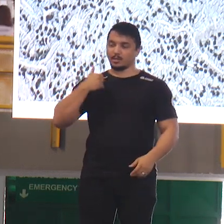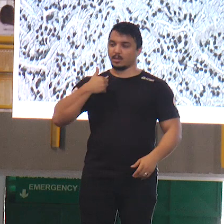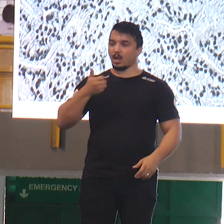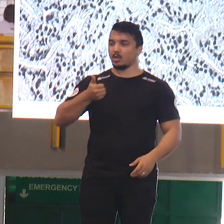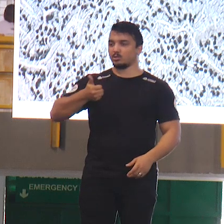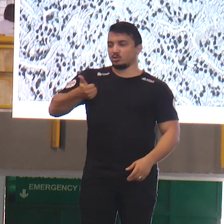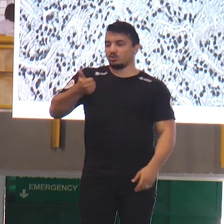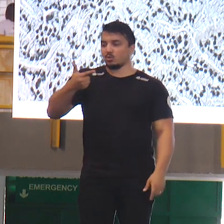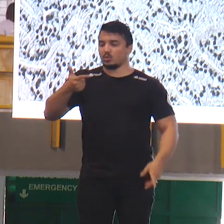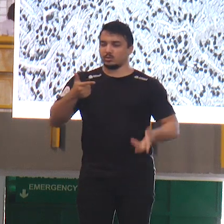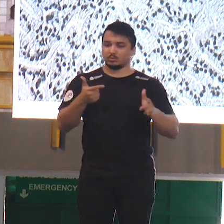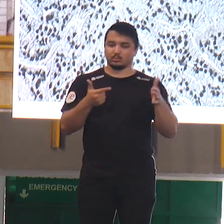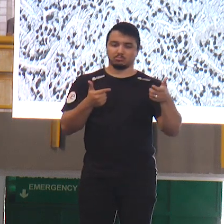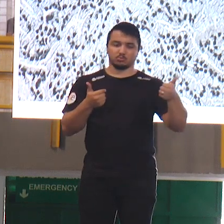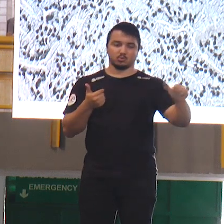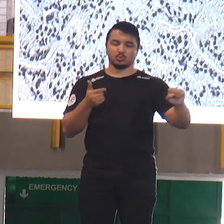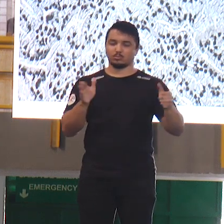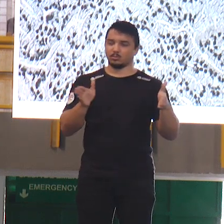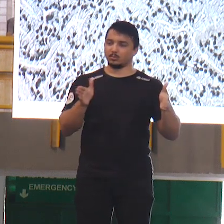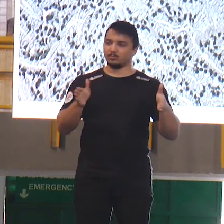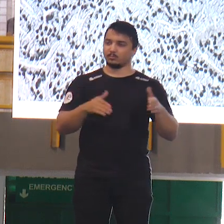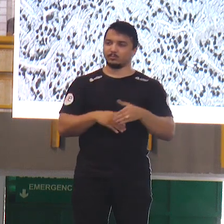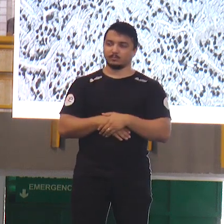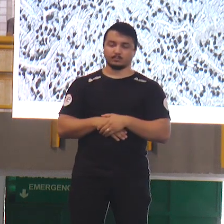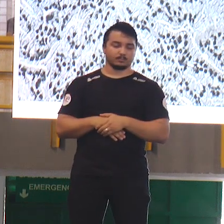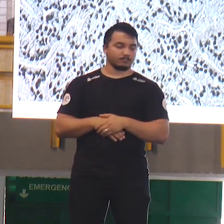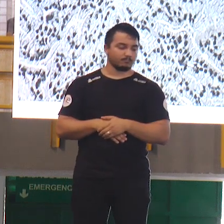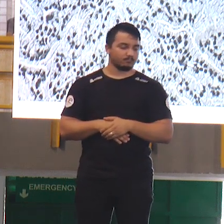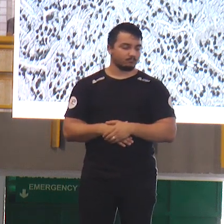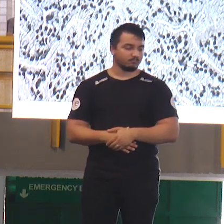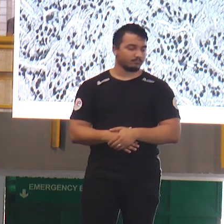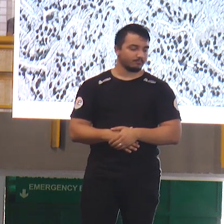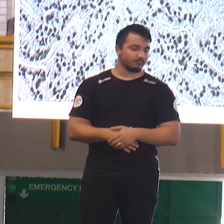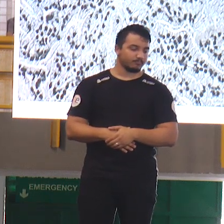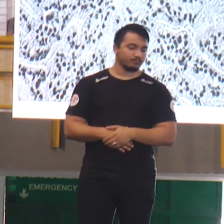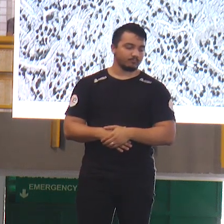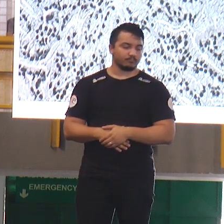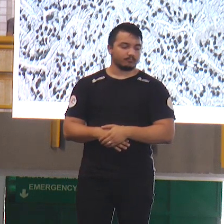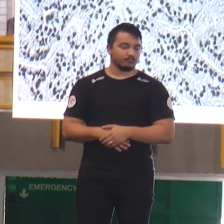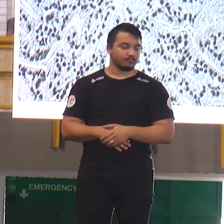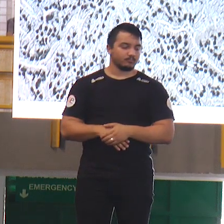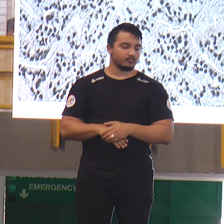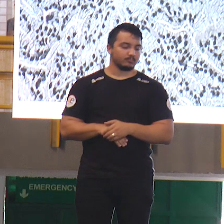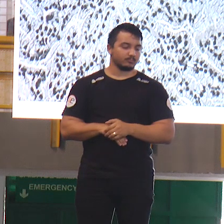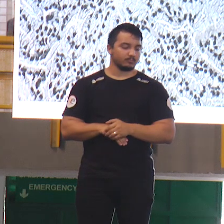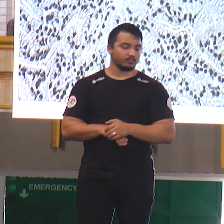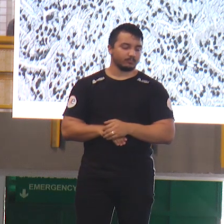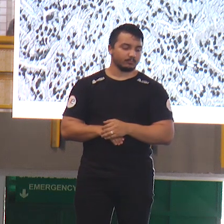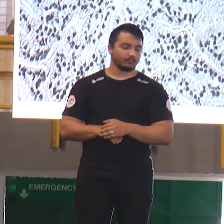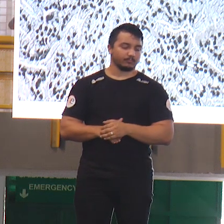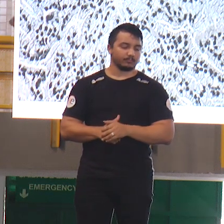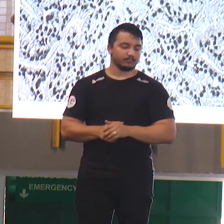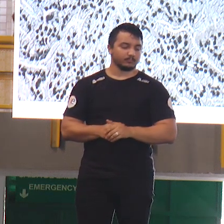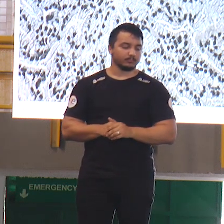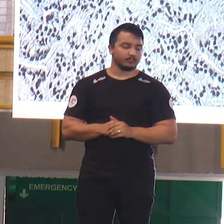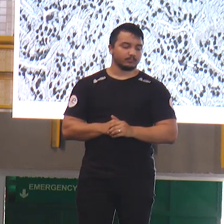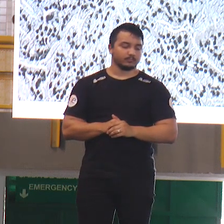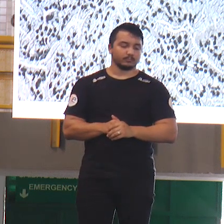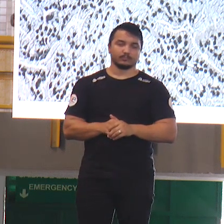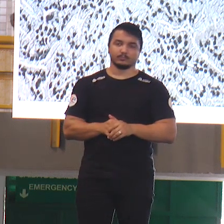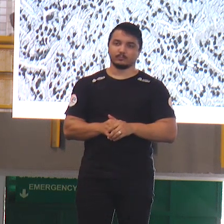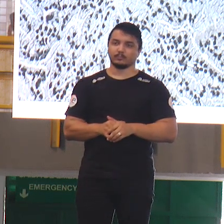Vamos ver outra pergunta. Outra pergunta, professor, por que acontece em alguns casos depois de cirurgia?